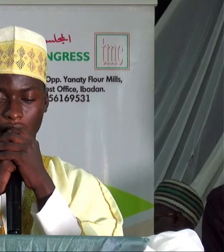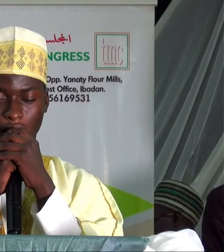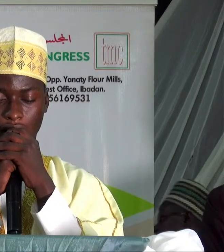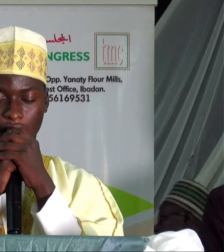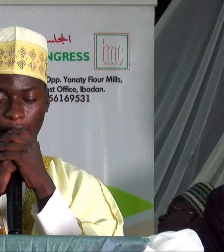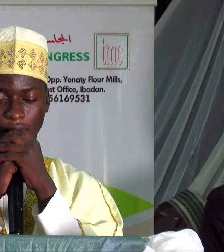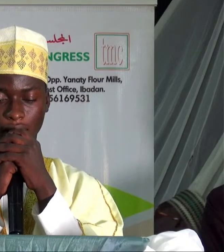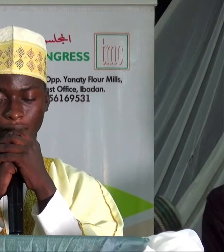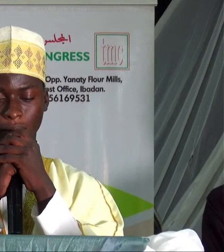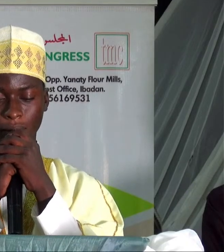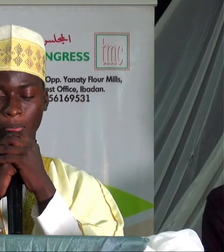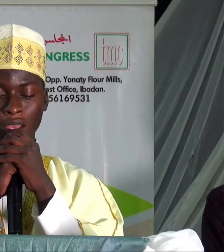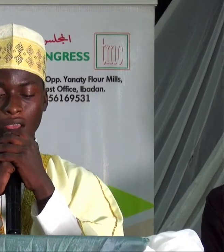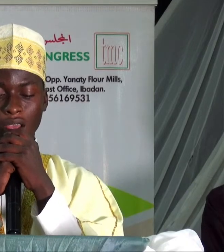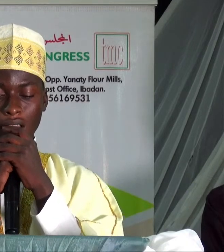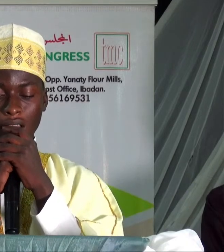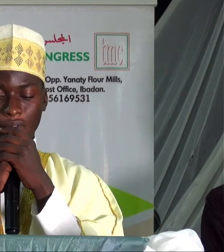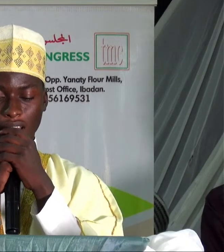الله